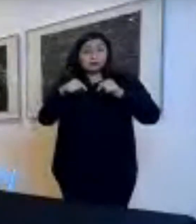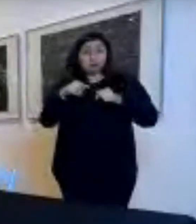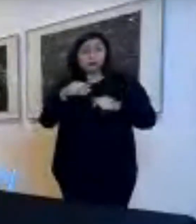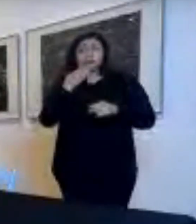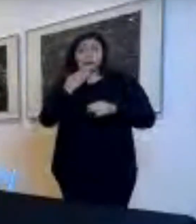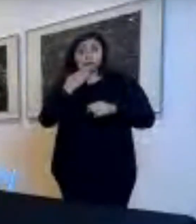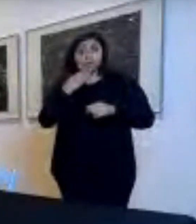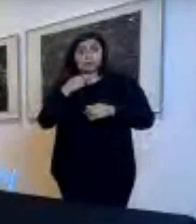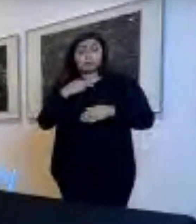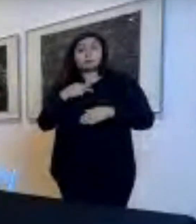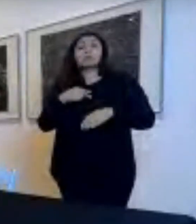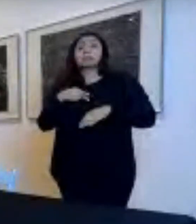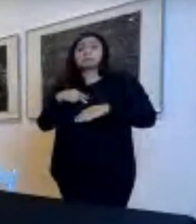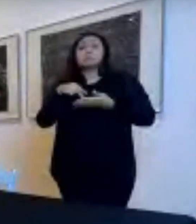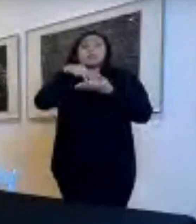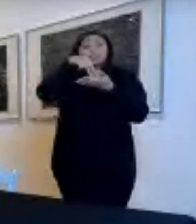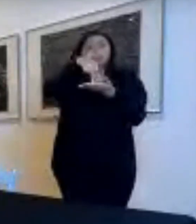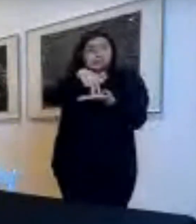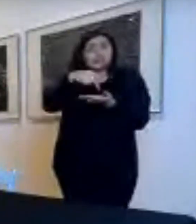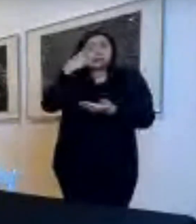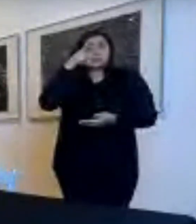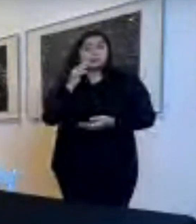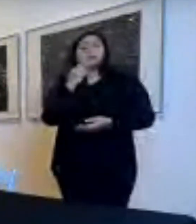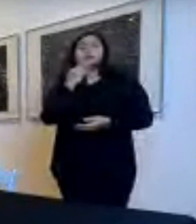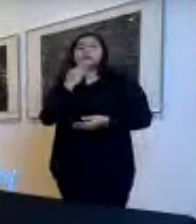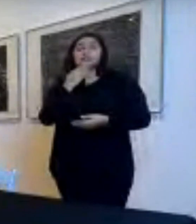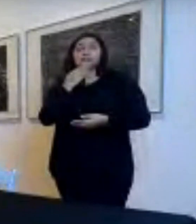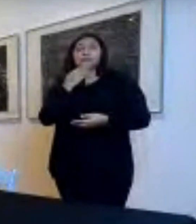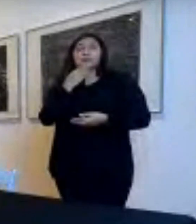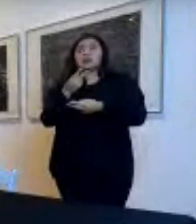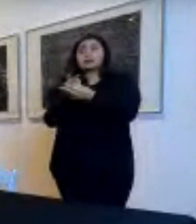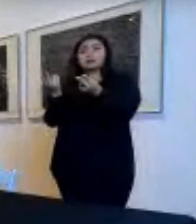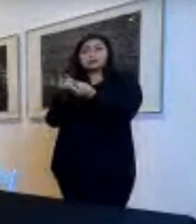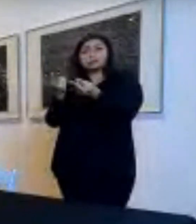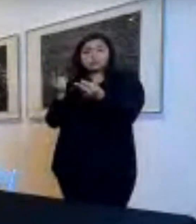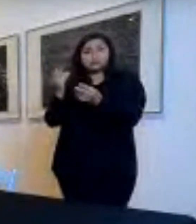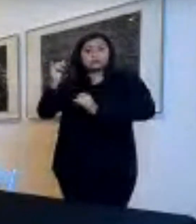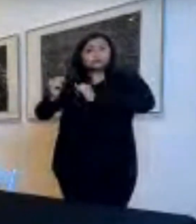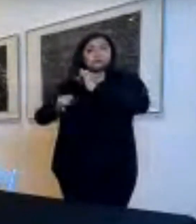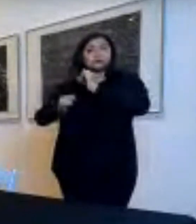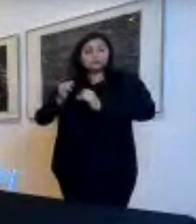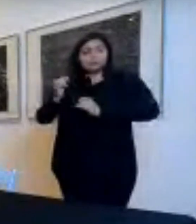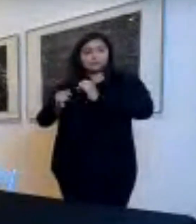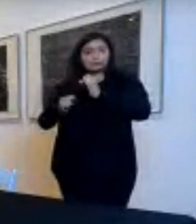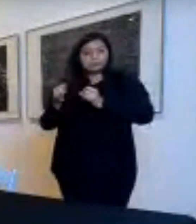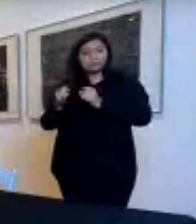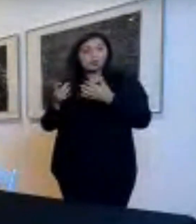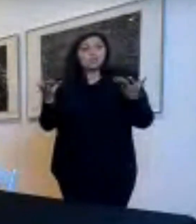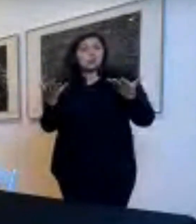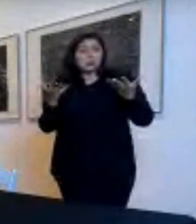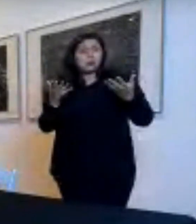presencial, pero a su vez estamos saliendo en línea a través de nuestras redes